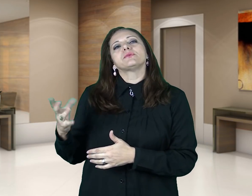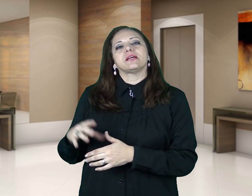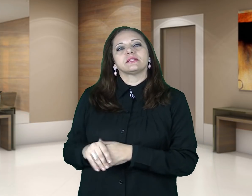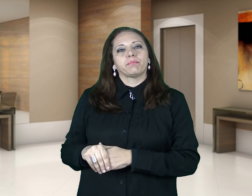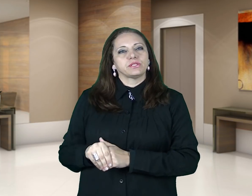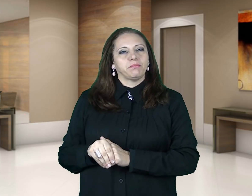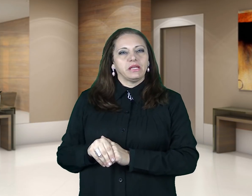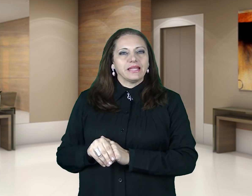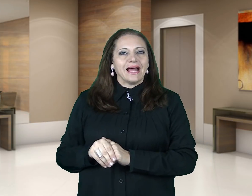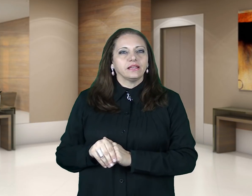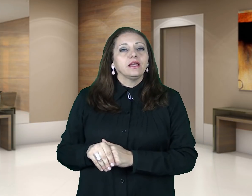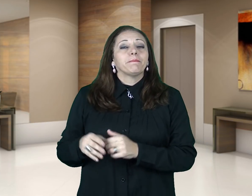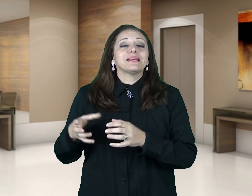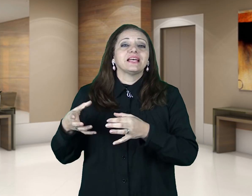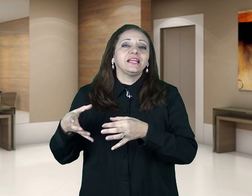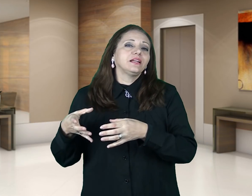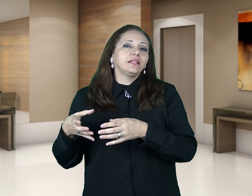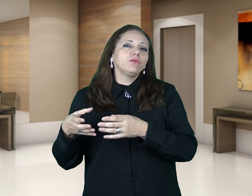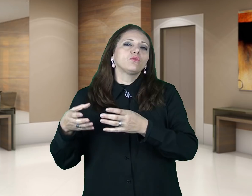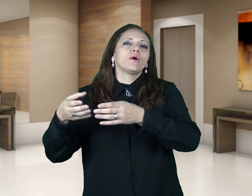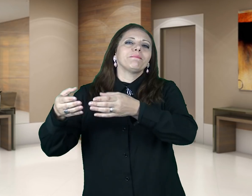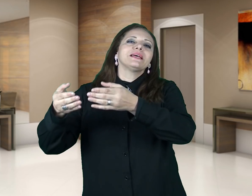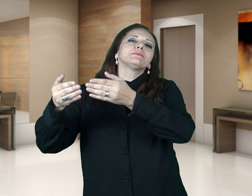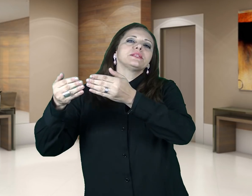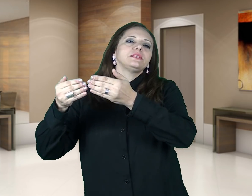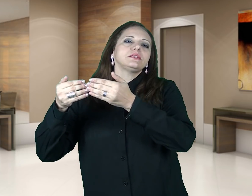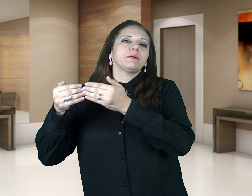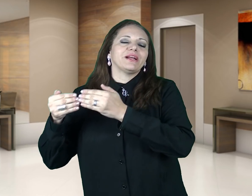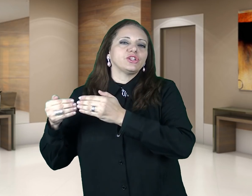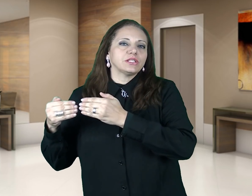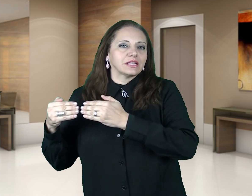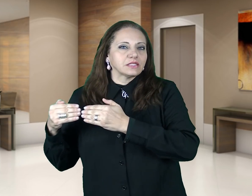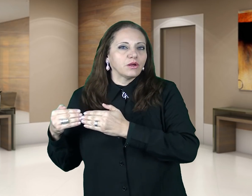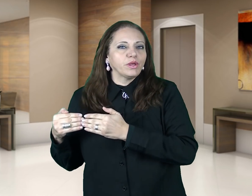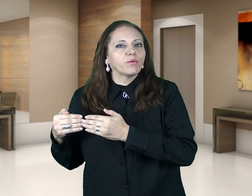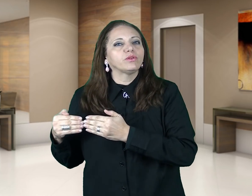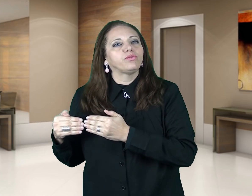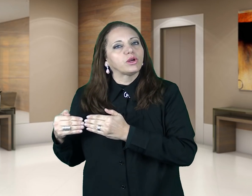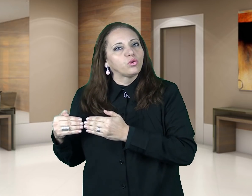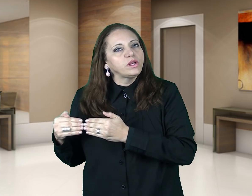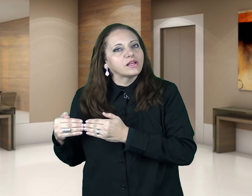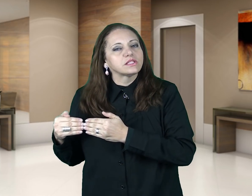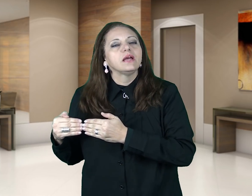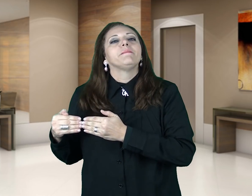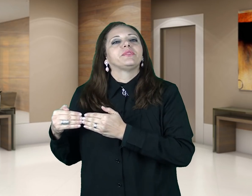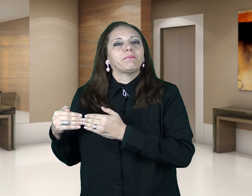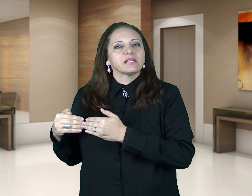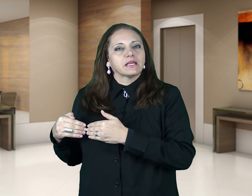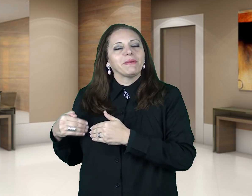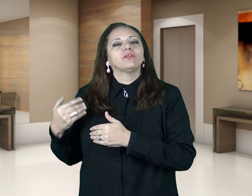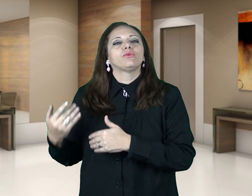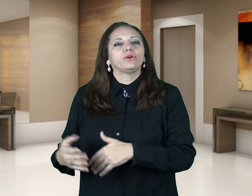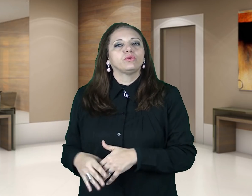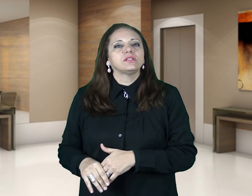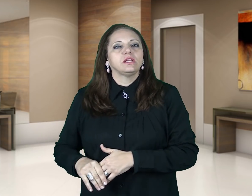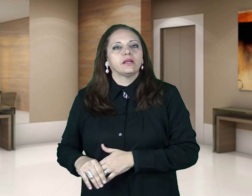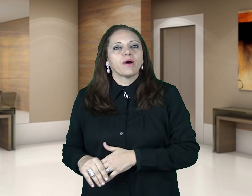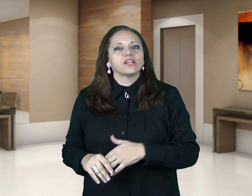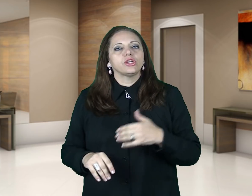temos essa possibilidade, mas ainda não com a mesma sistematização enquanto figuras de pensamento ou figuras de linguagem